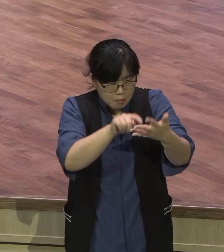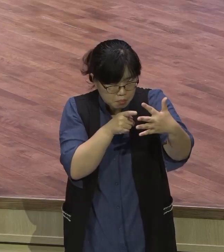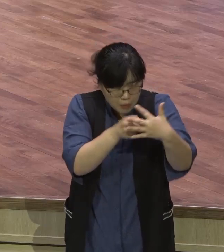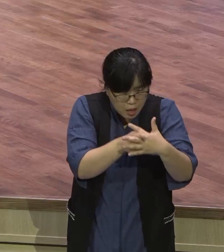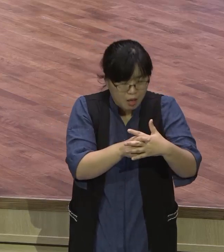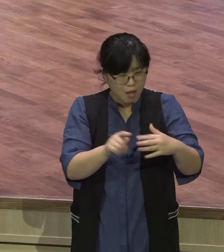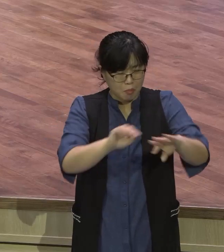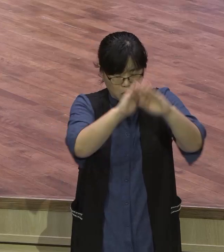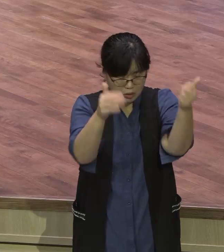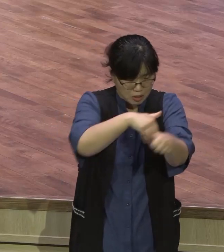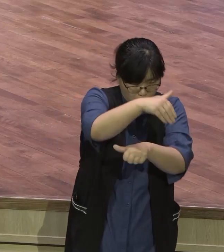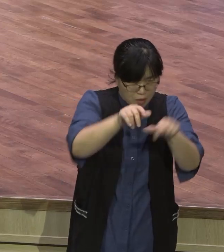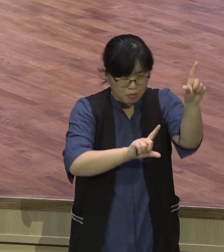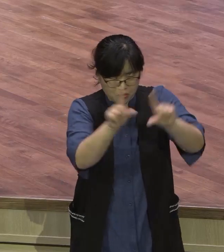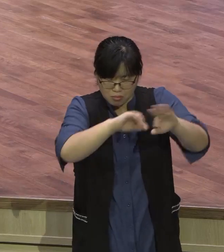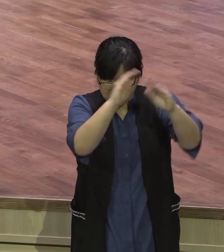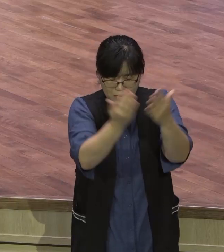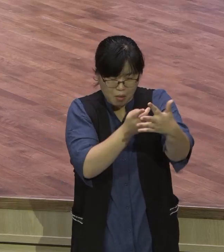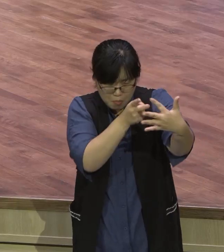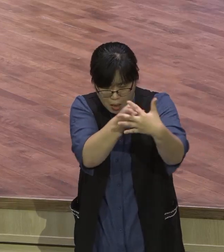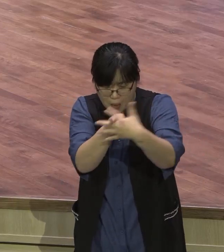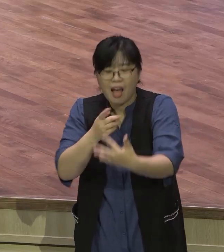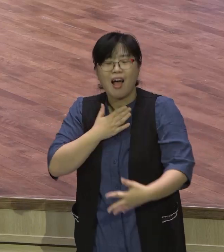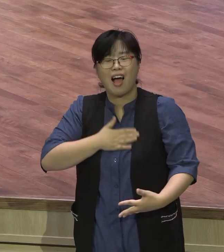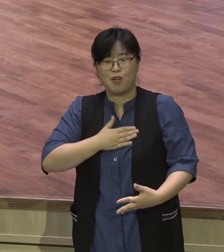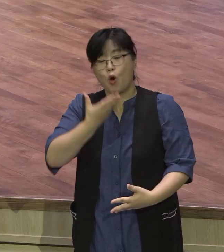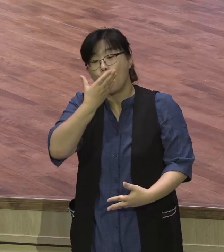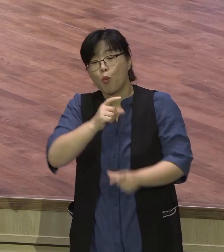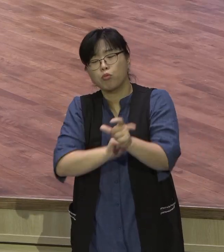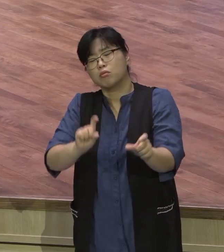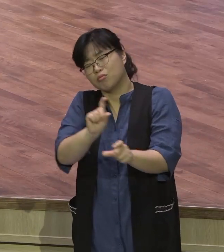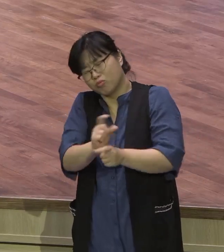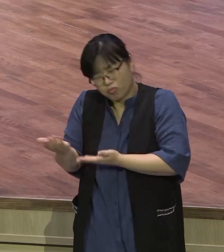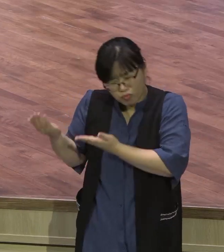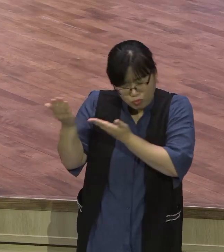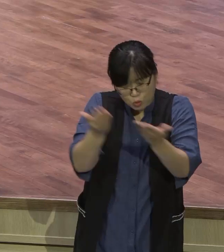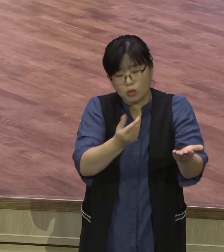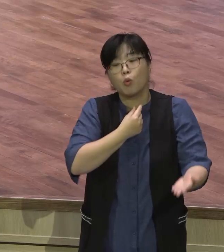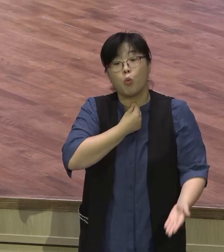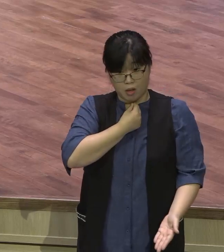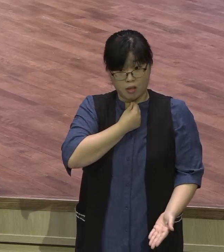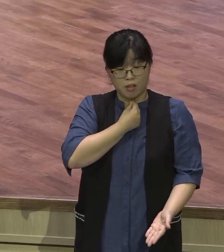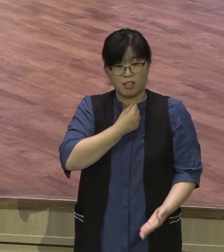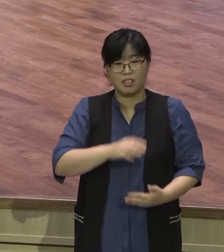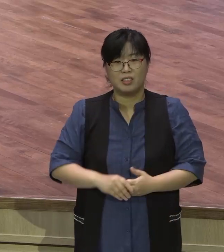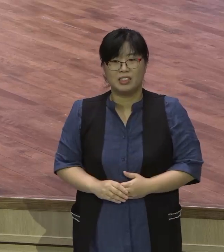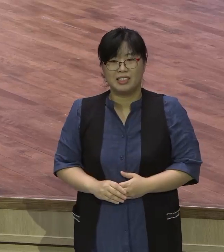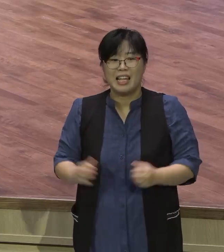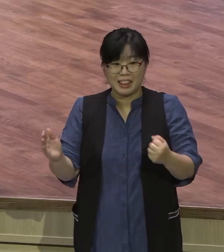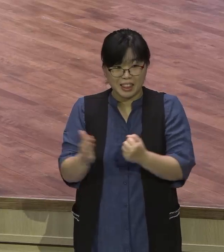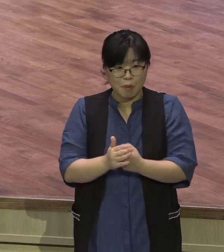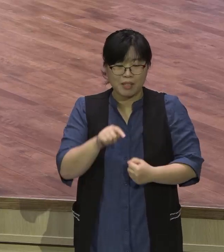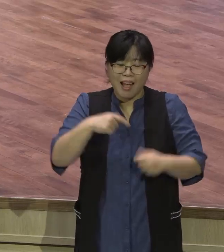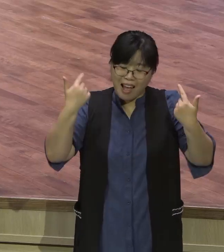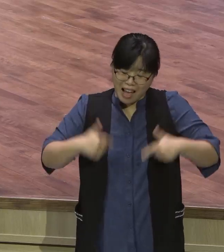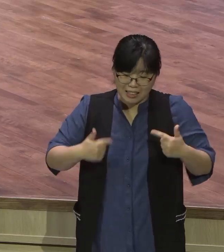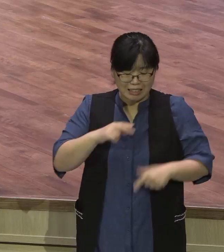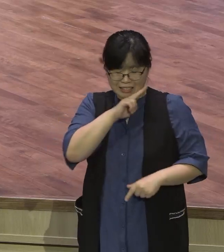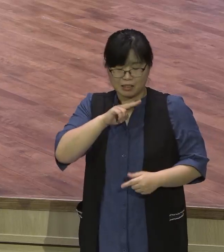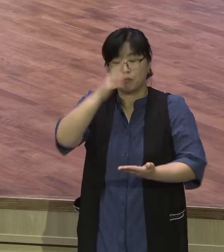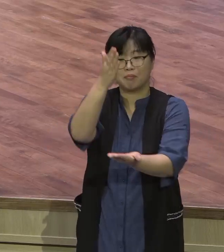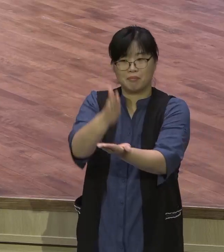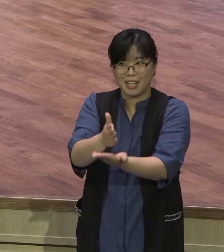영계 모든 성도들 이런 하나님을 체험하면서 날마다 찬양과 경비의 삶 감사와 기뻄의 삶을